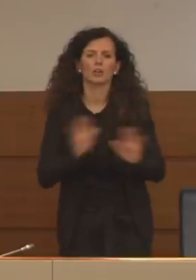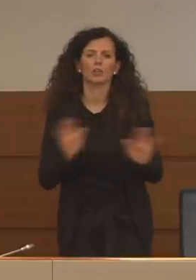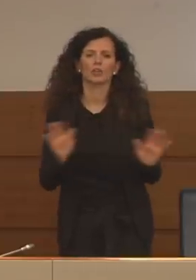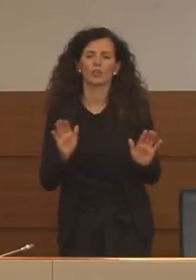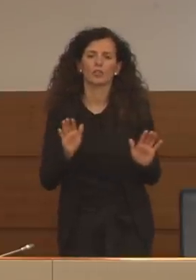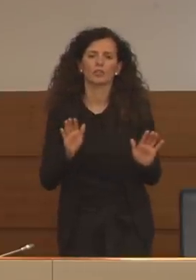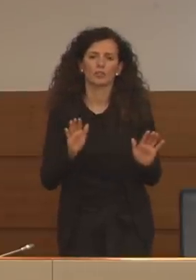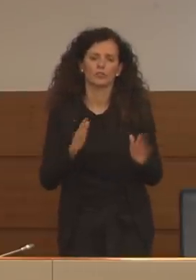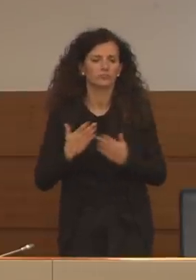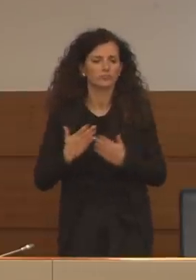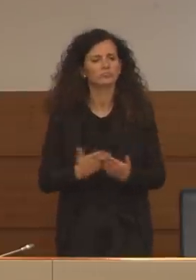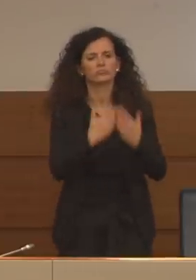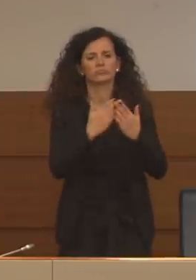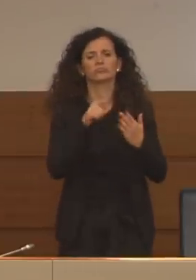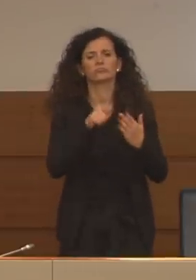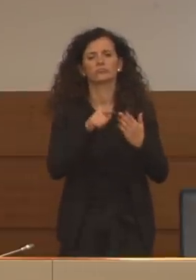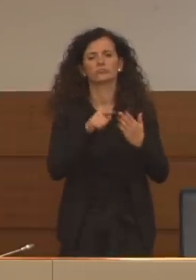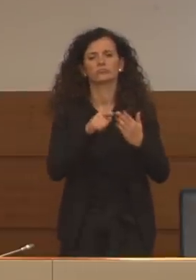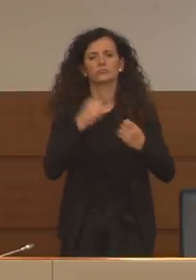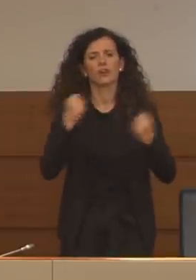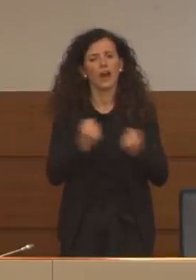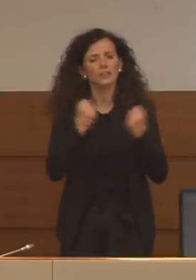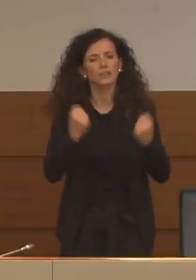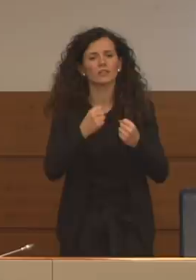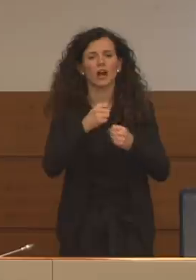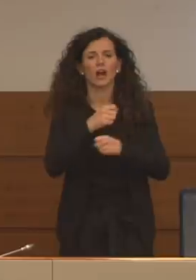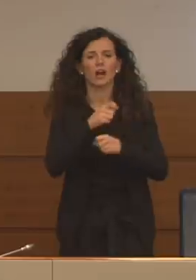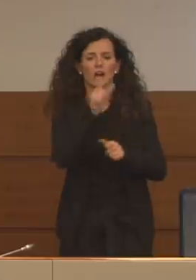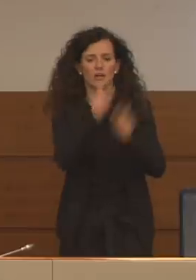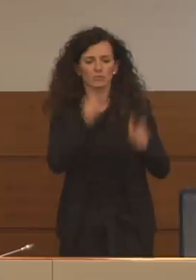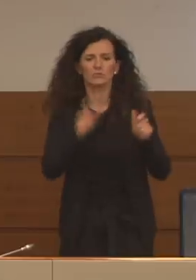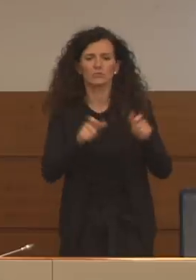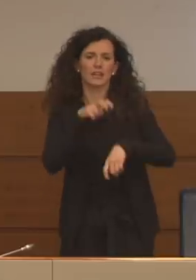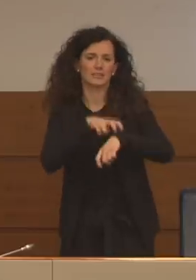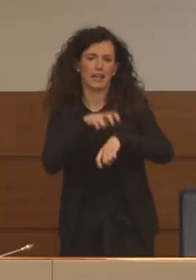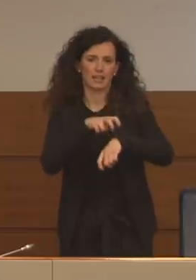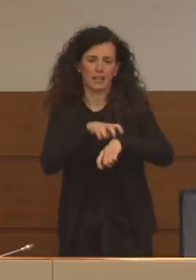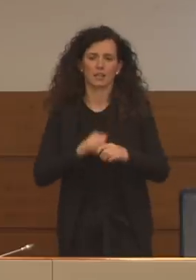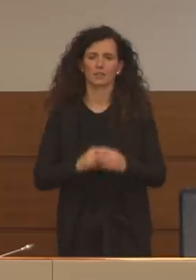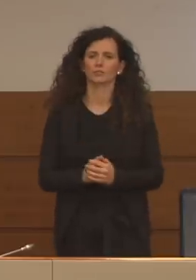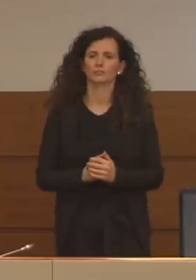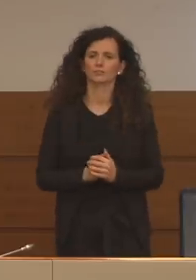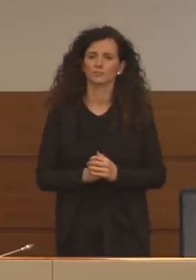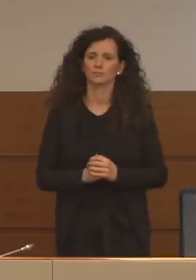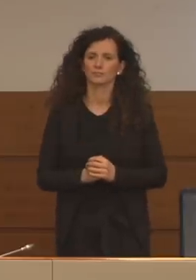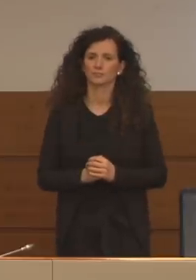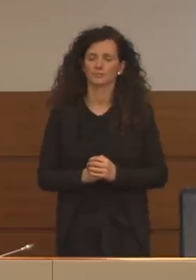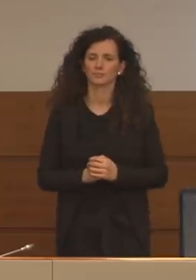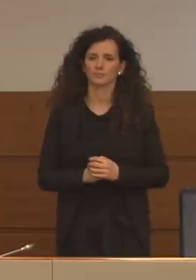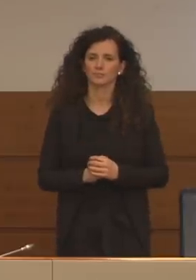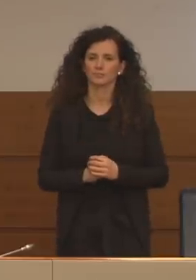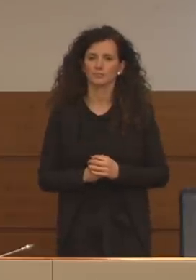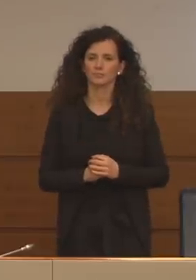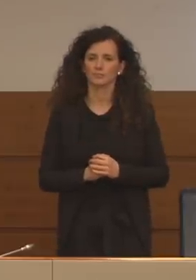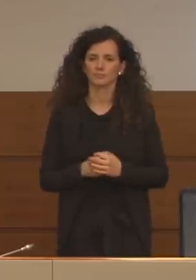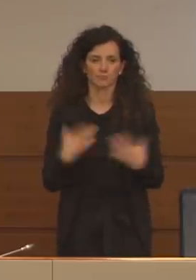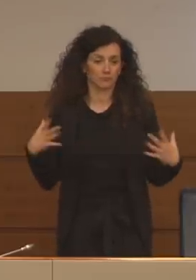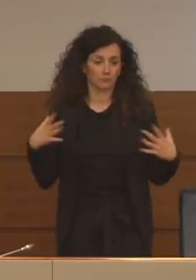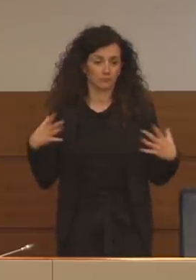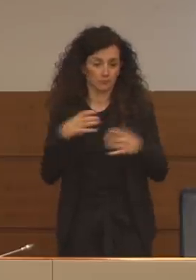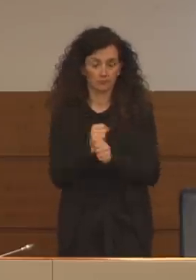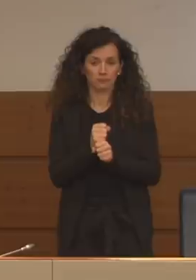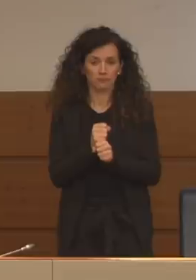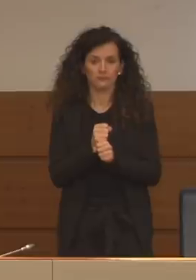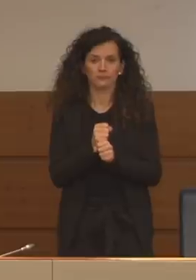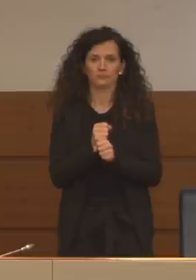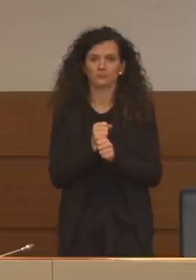il supporto alle attività degli operatori sanitari il in conclusione vorrei